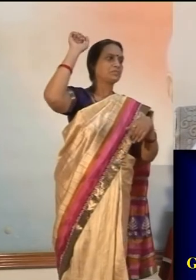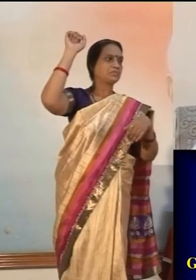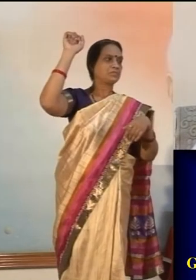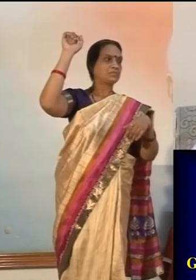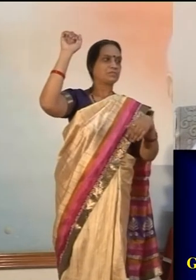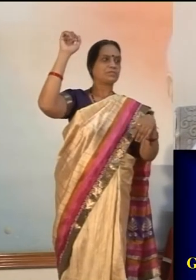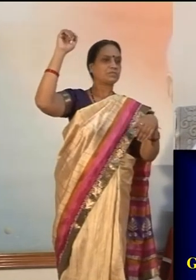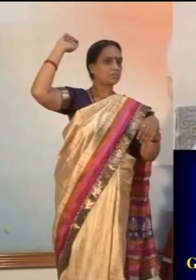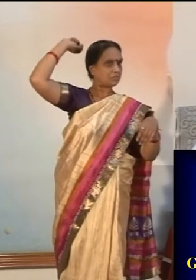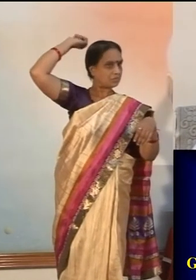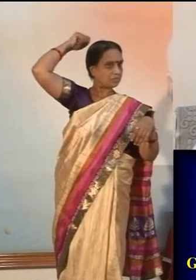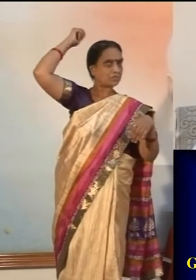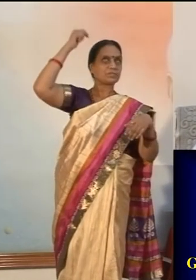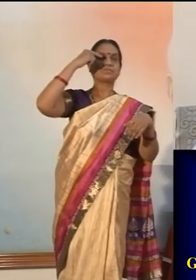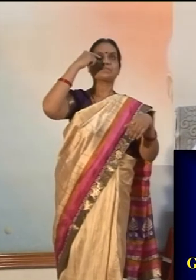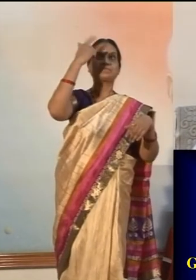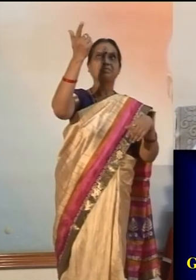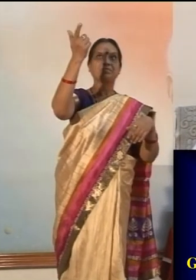उन्होंने पंडित जी को देखा